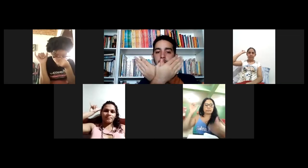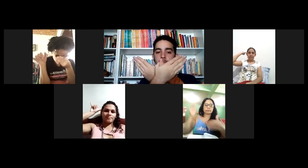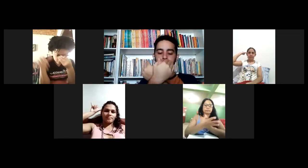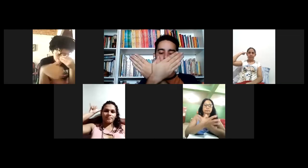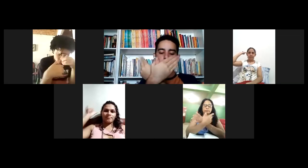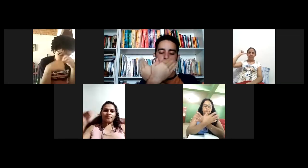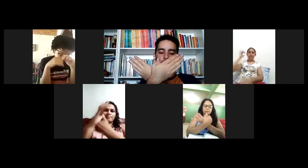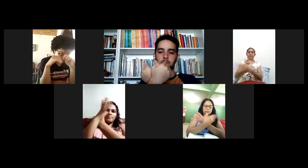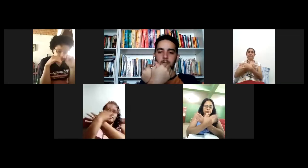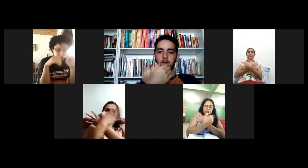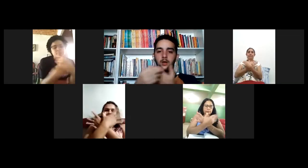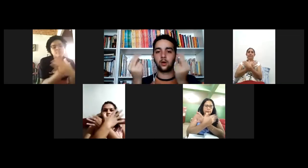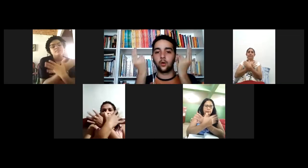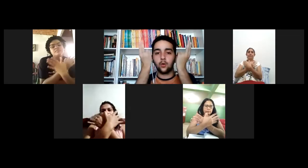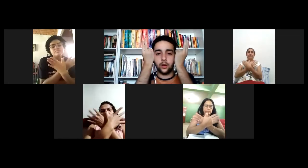borboleta,